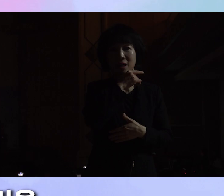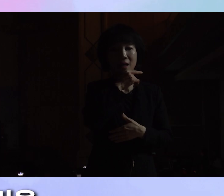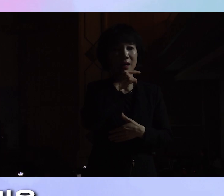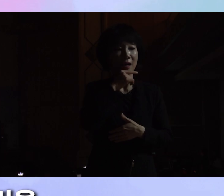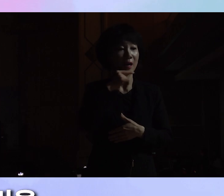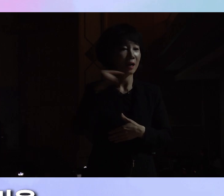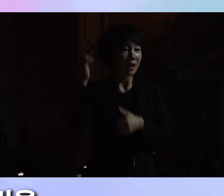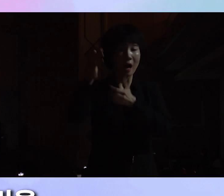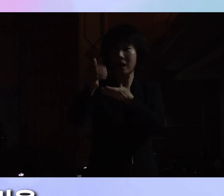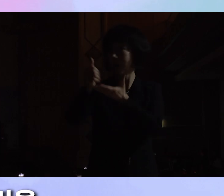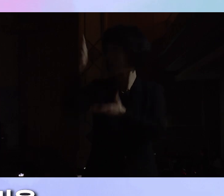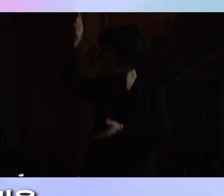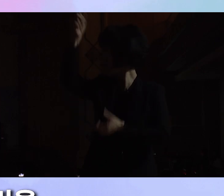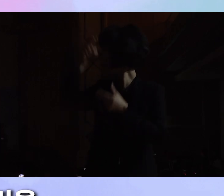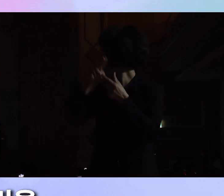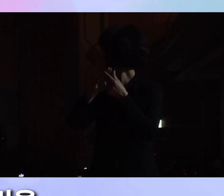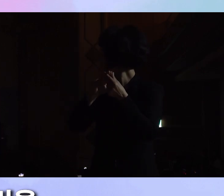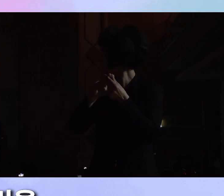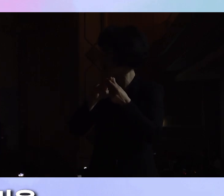하나님과